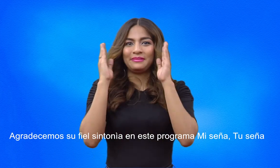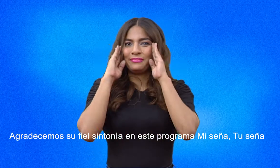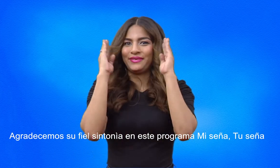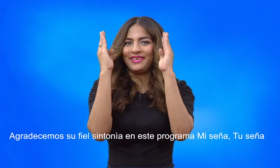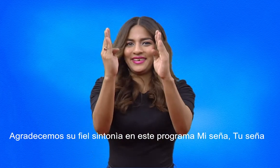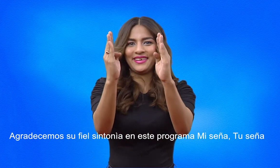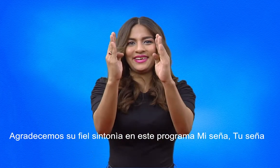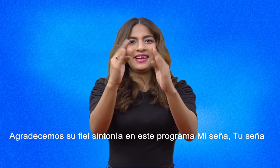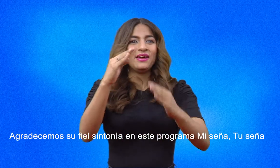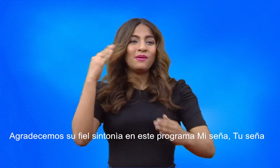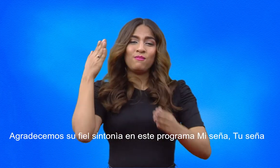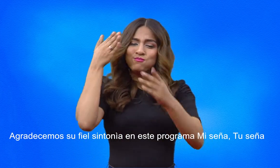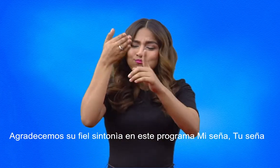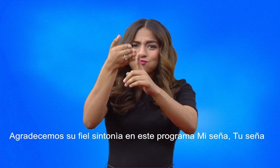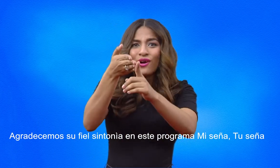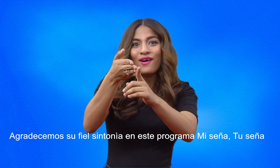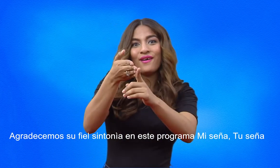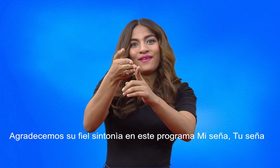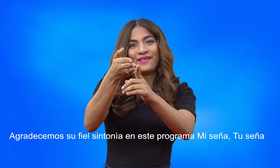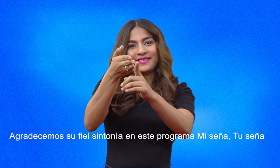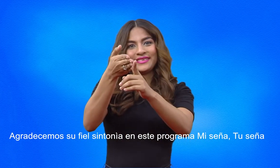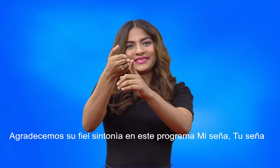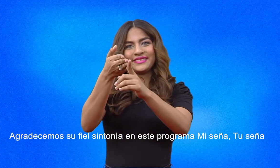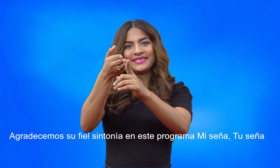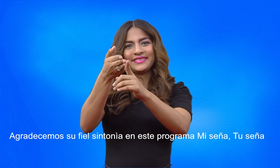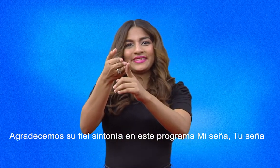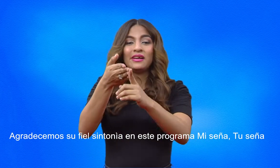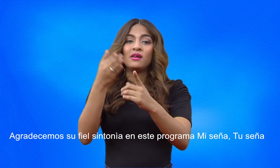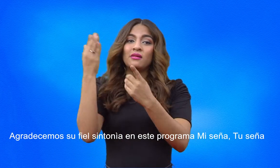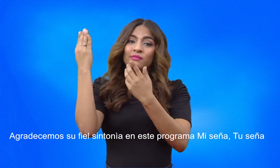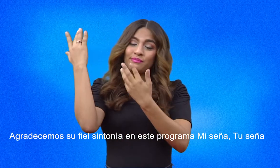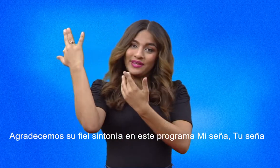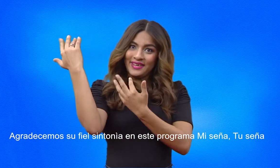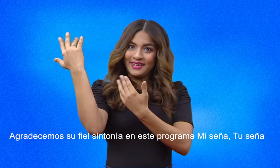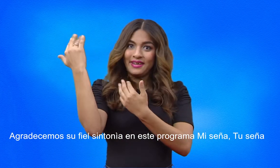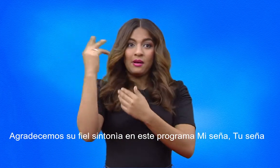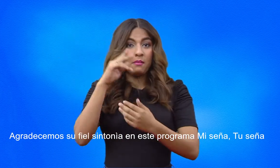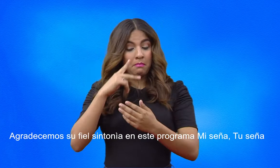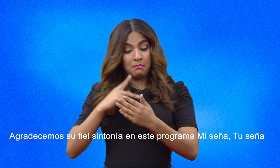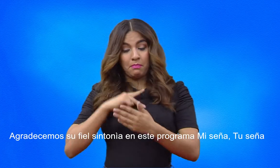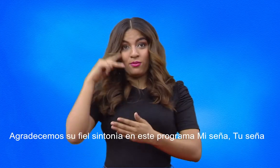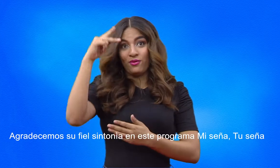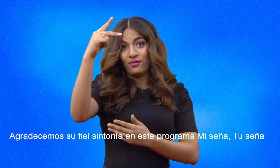Agradecemos su fiel sintonía en este programa.